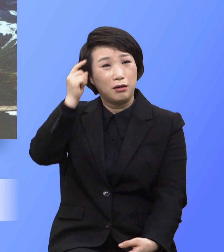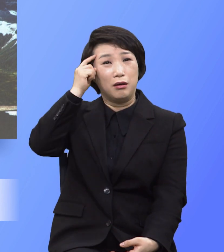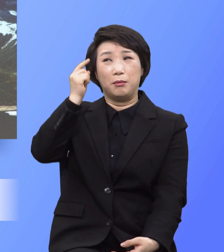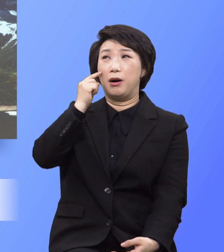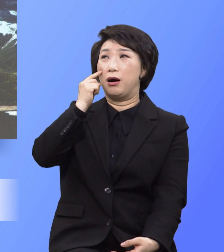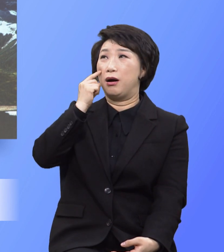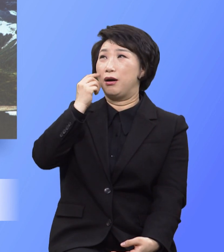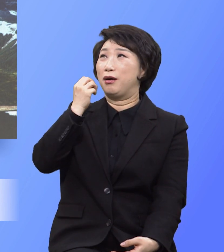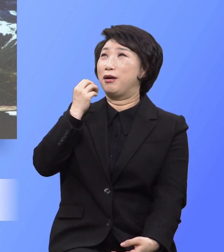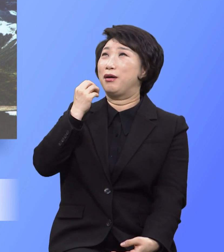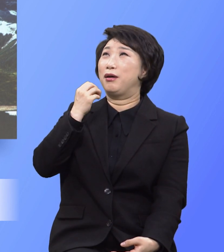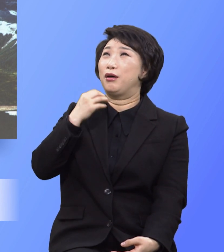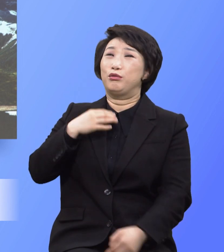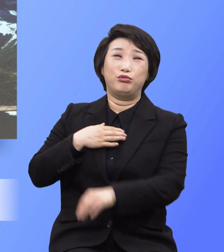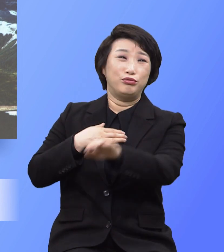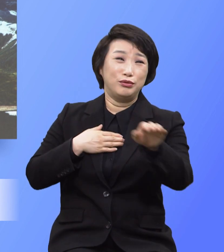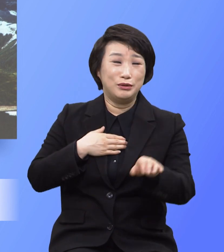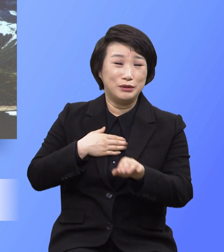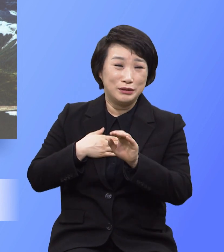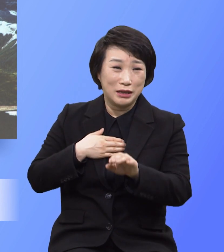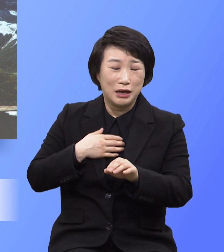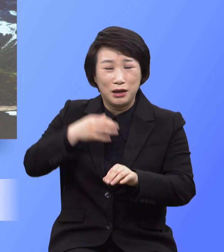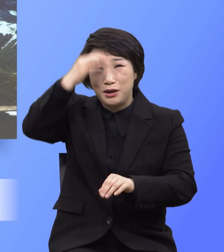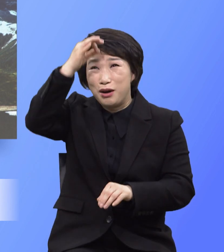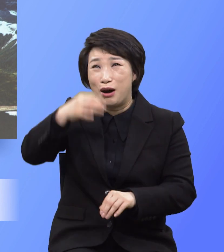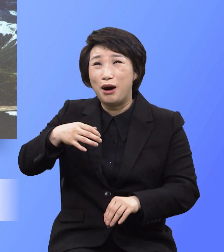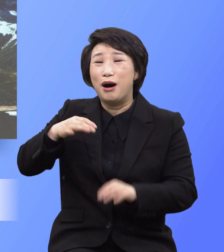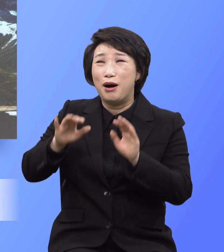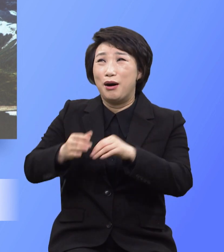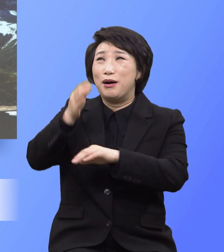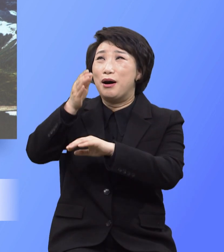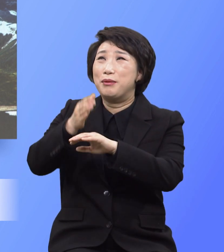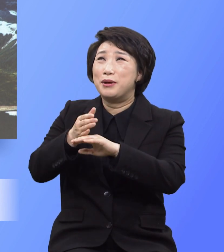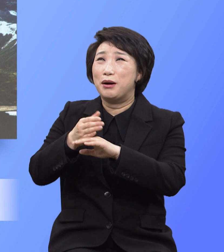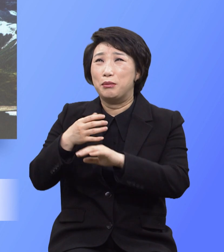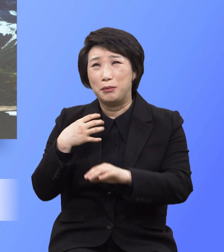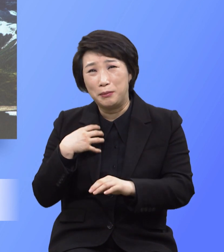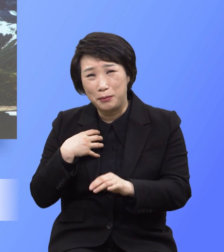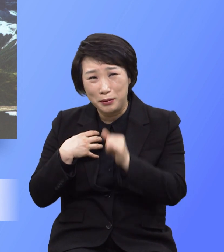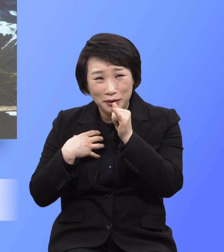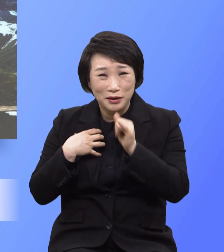때 그저 죄송하고 미안하고 감사하고